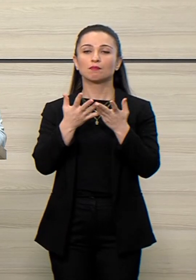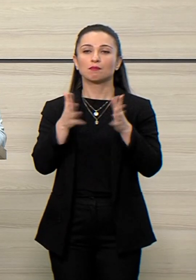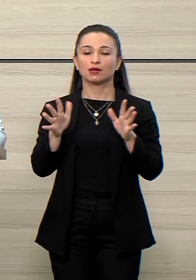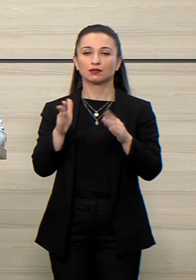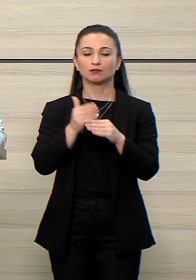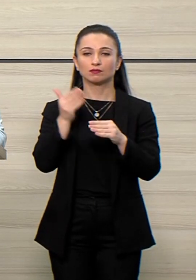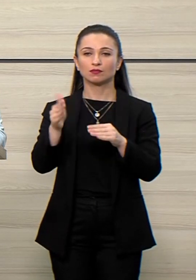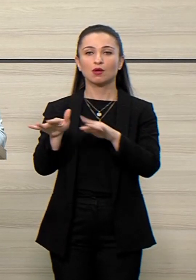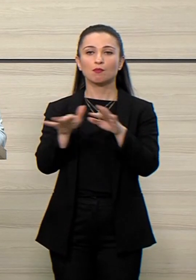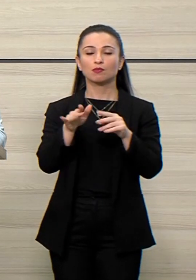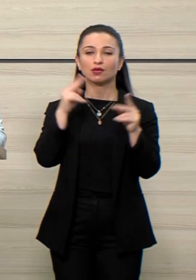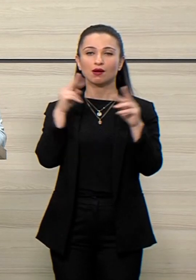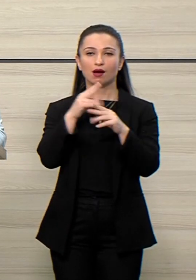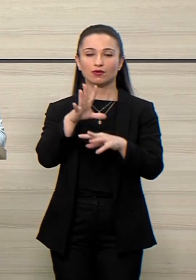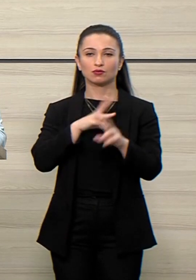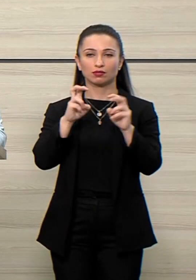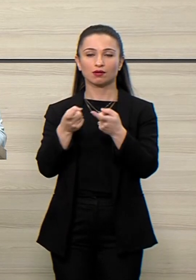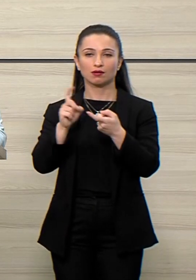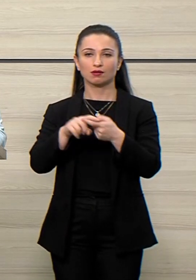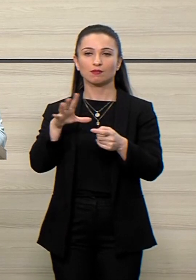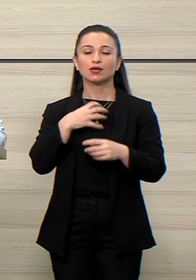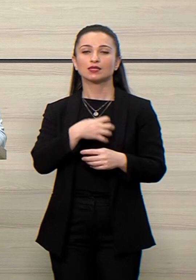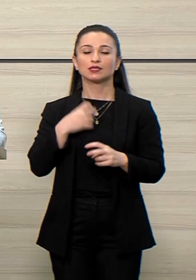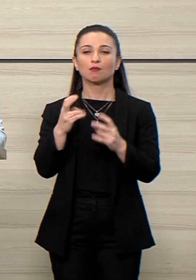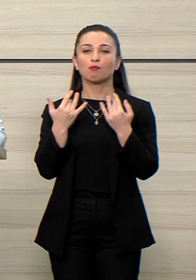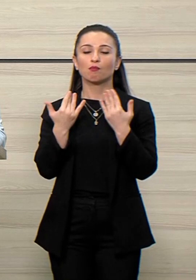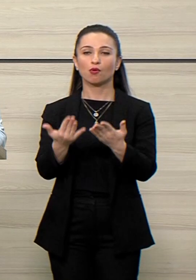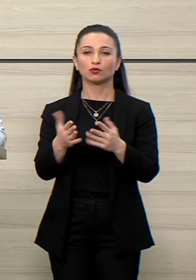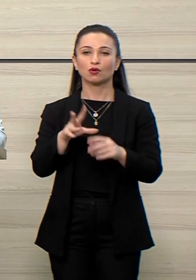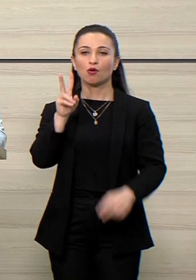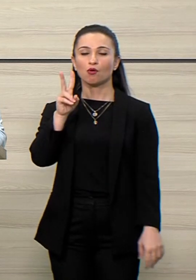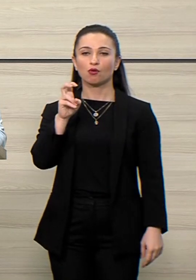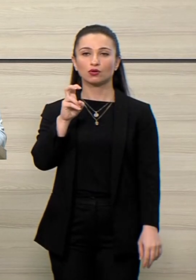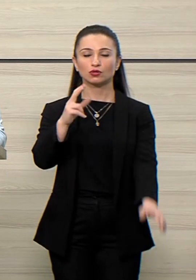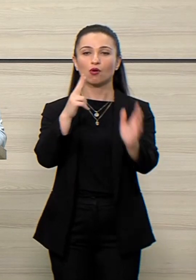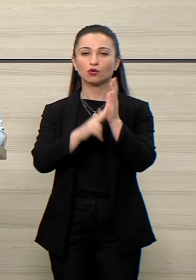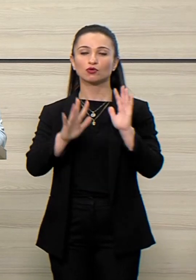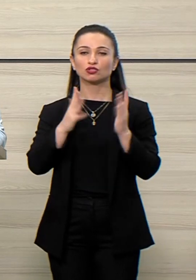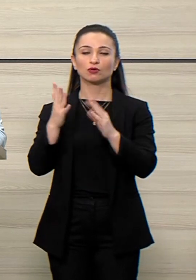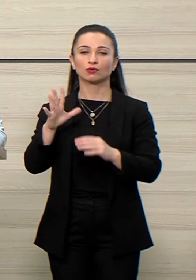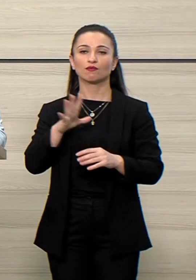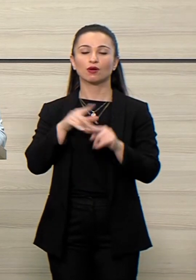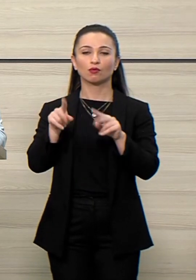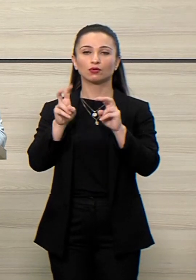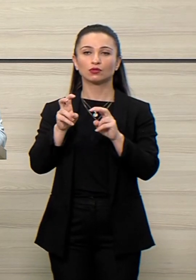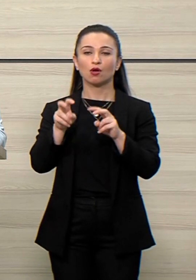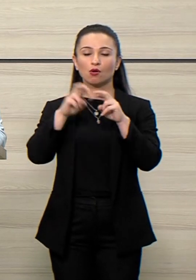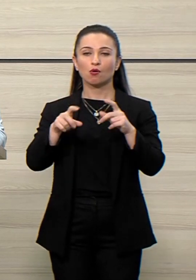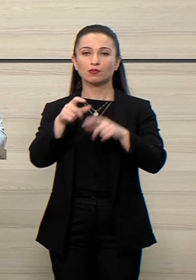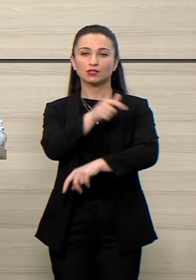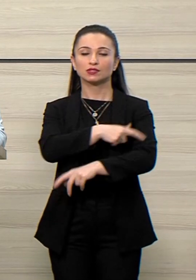უმეტესი ნაწილი პროცედურულ ხარვეზებს შეეხება და ძირითადი მოთხოვნა 280 შემთხვევაში არის